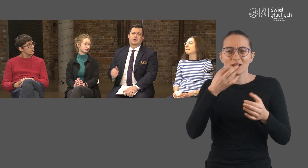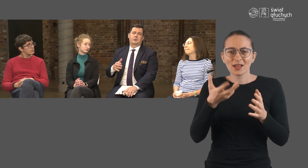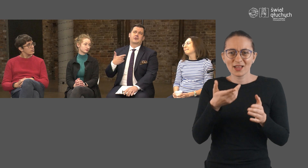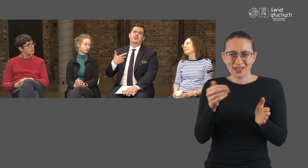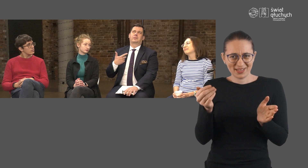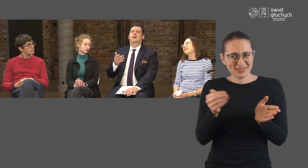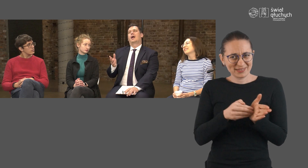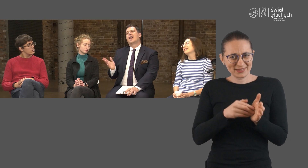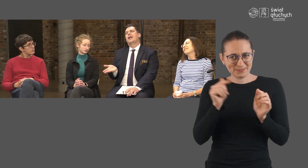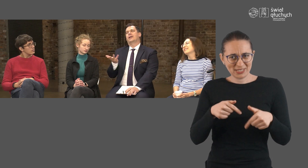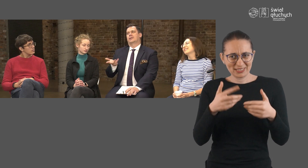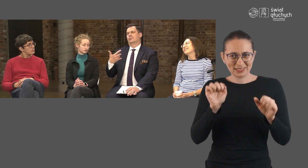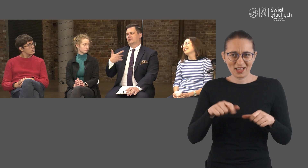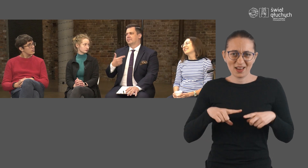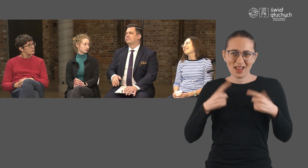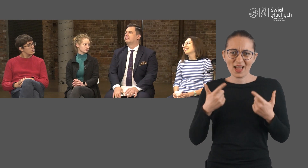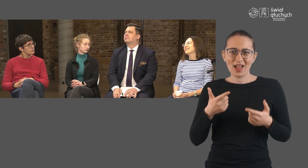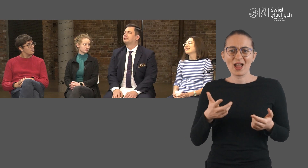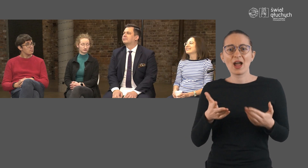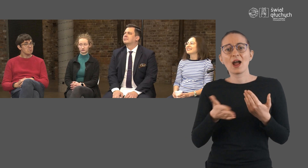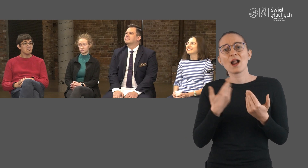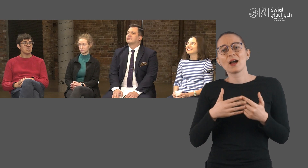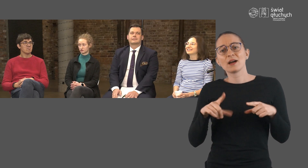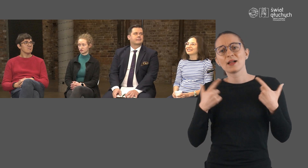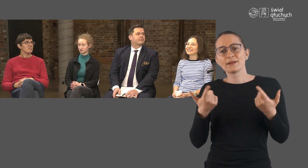jest? Można żyć sobie lekkim życiem.